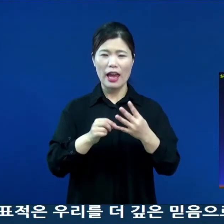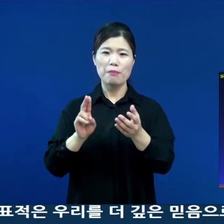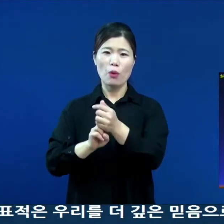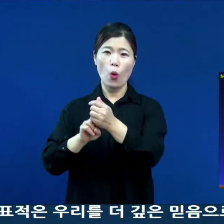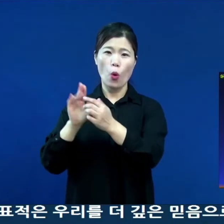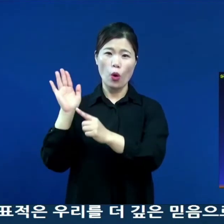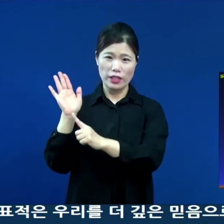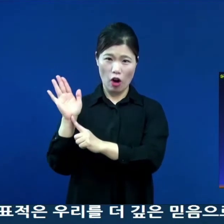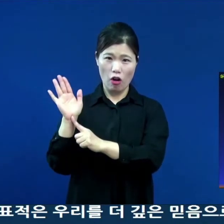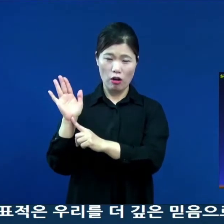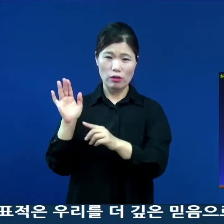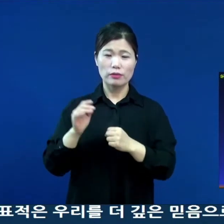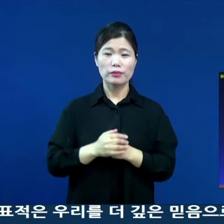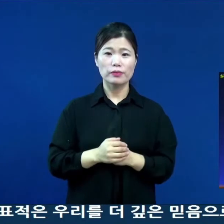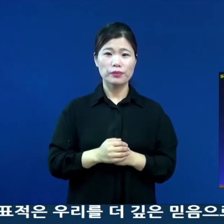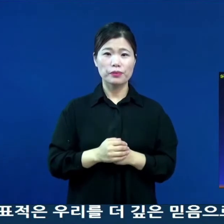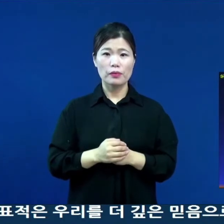뭐냐면요,